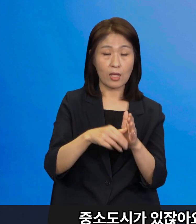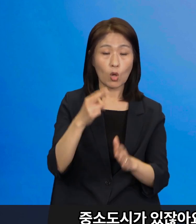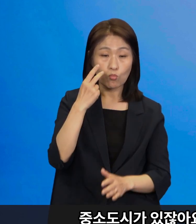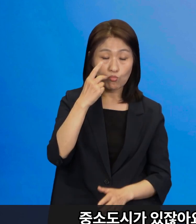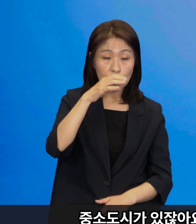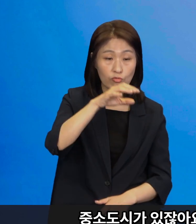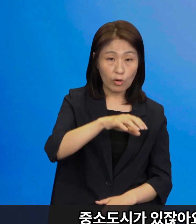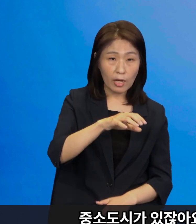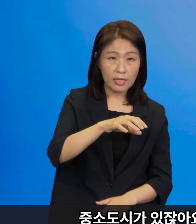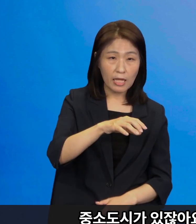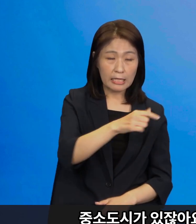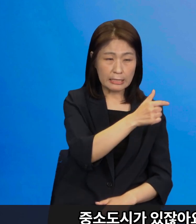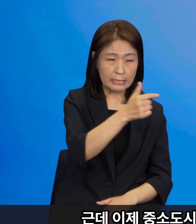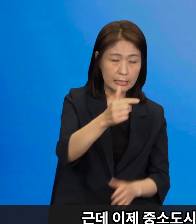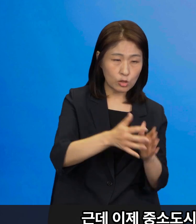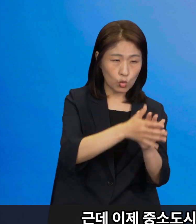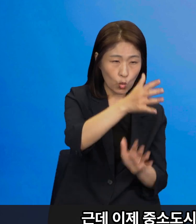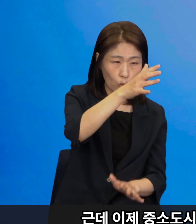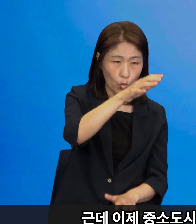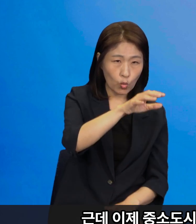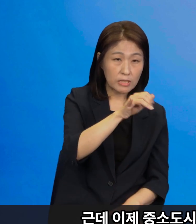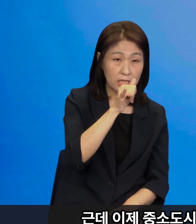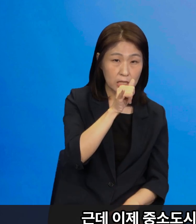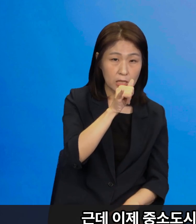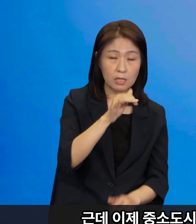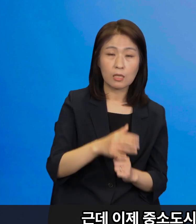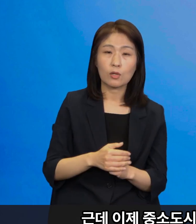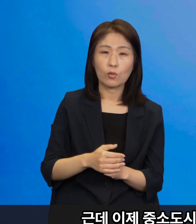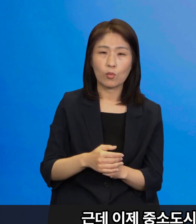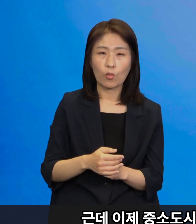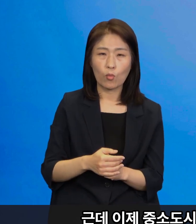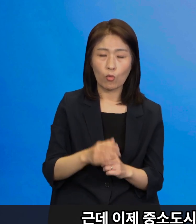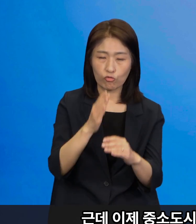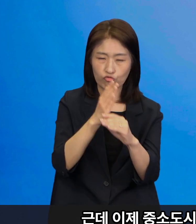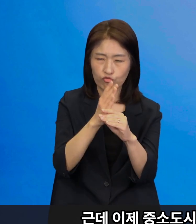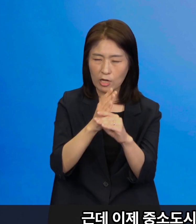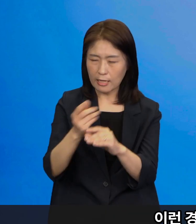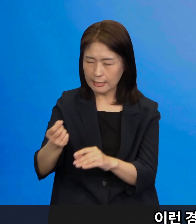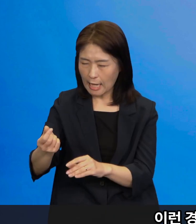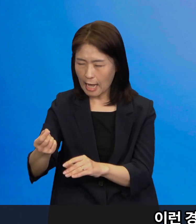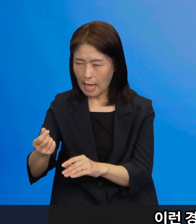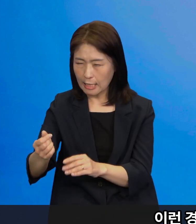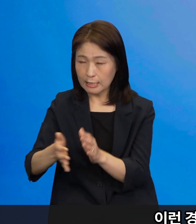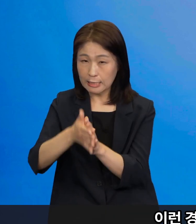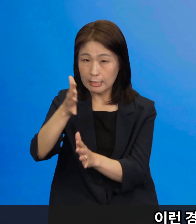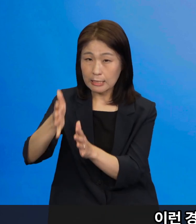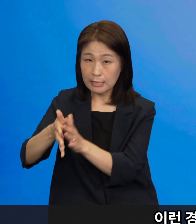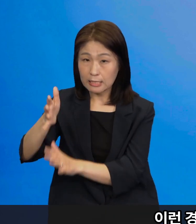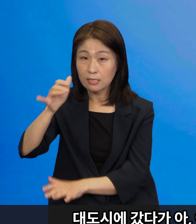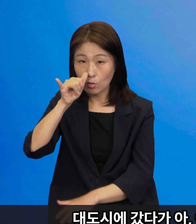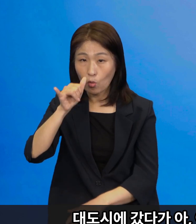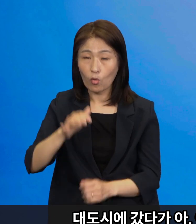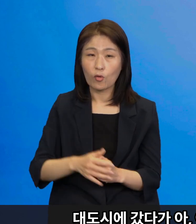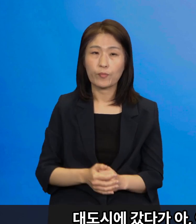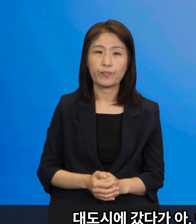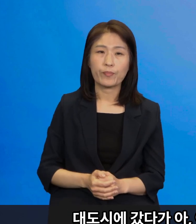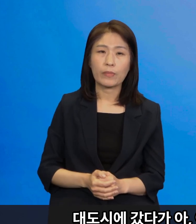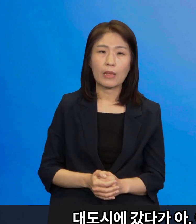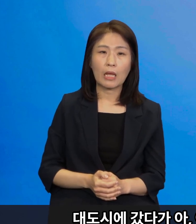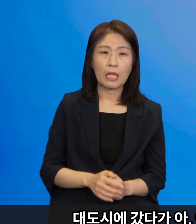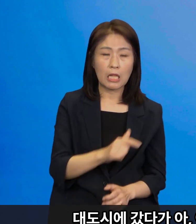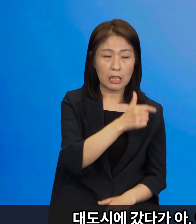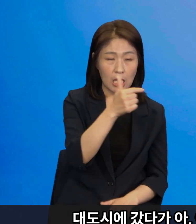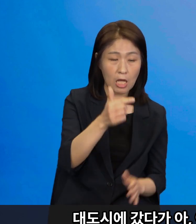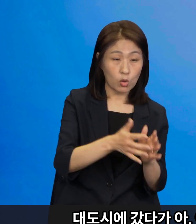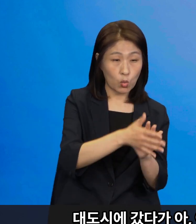뭐 한국도 마찬가지 아닙니까? 근데 이제 중소도시에 오시는 분들, 뭐 다는 아니지만 이런 경우가 꽤 많았습니다. 대도시에